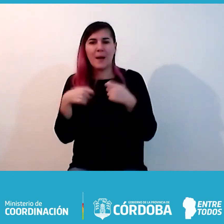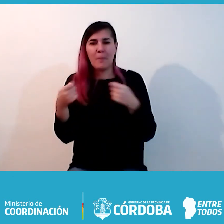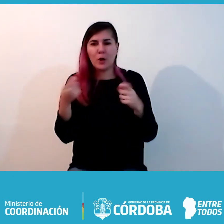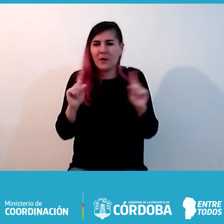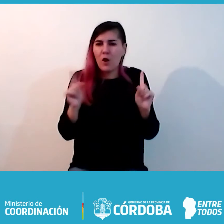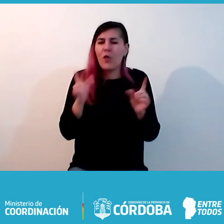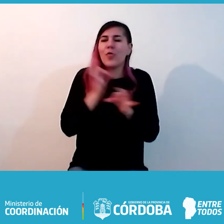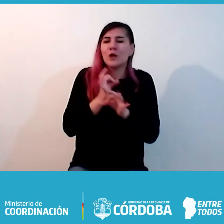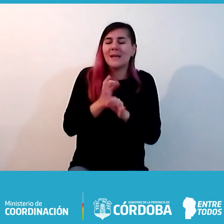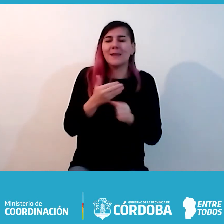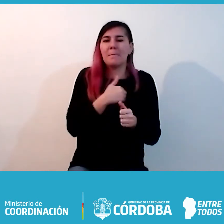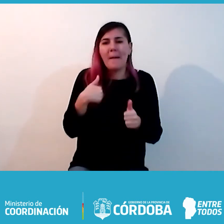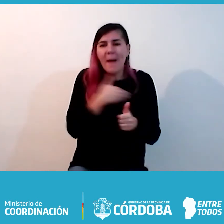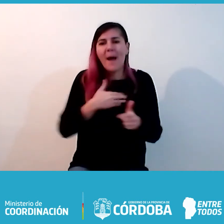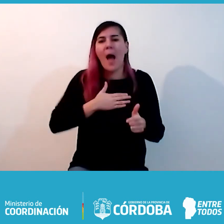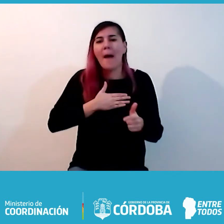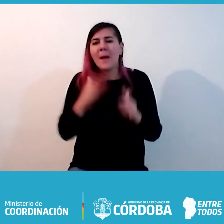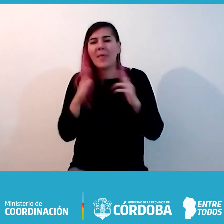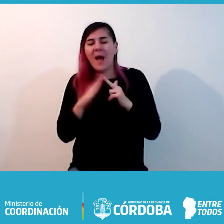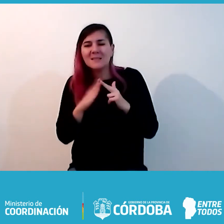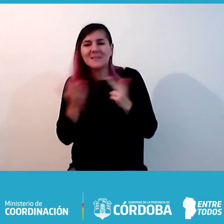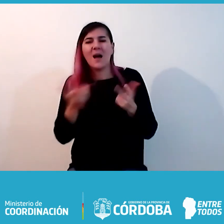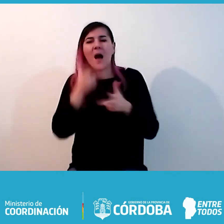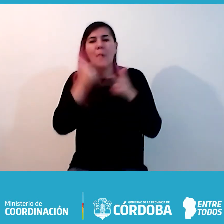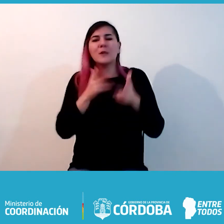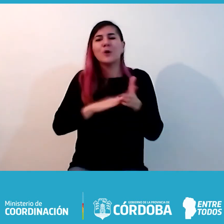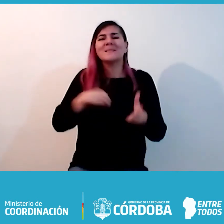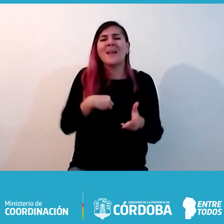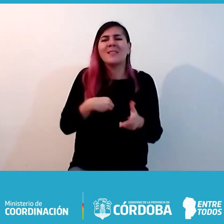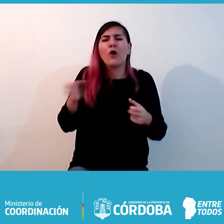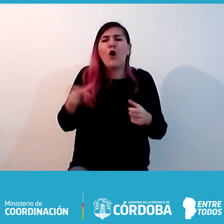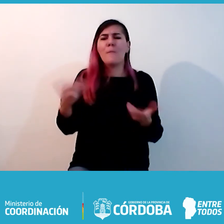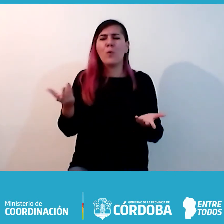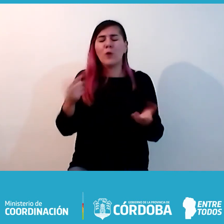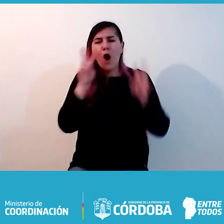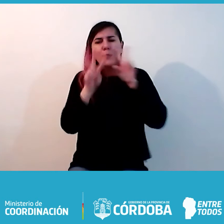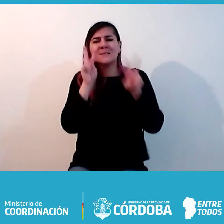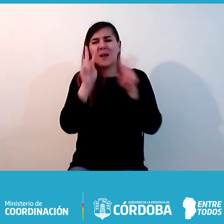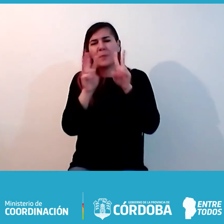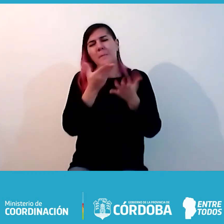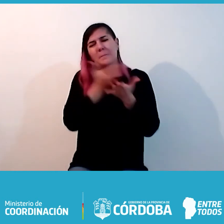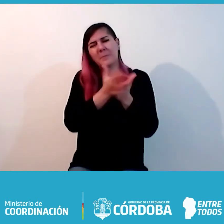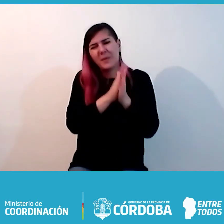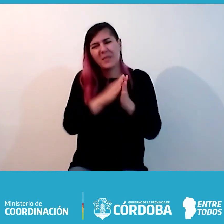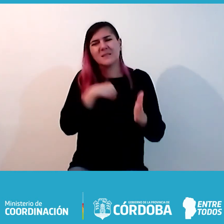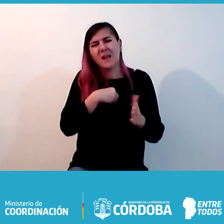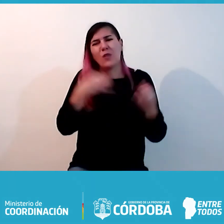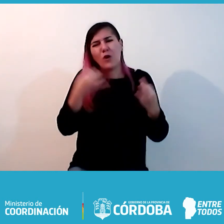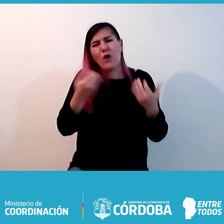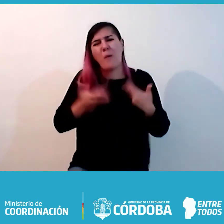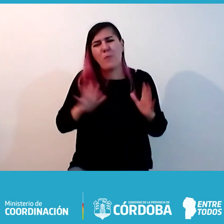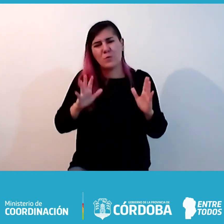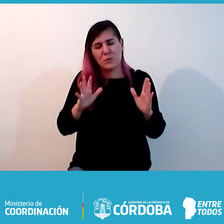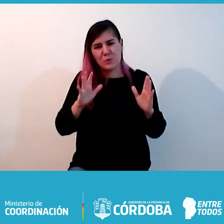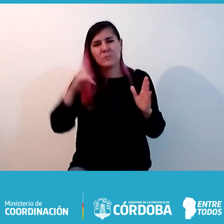Es docente y mamá, ama de casa, que habla desde el sentido común y lo que observa. Pide que se use el sentido común, termina así